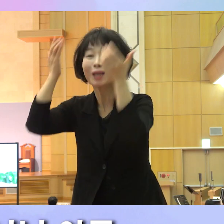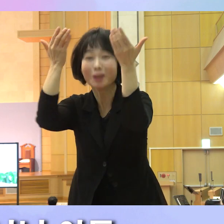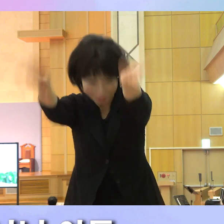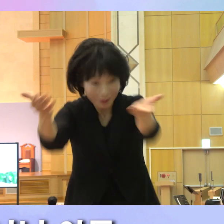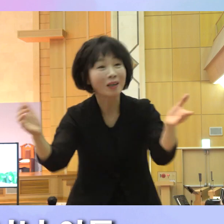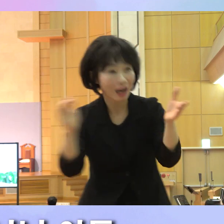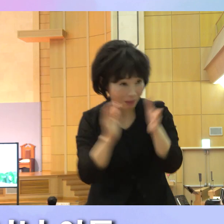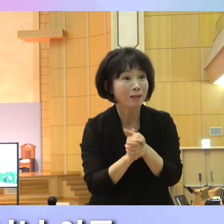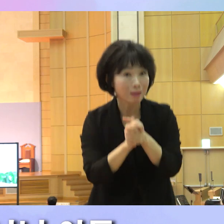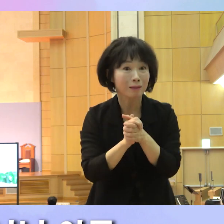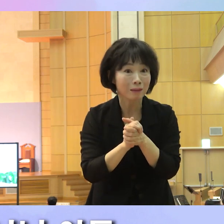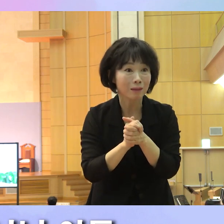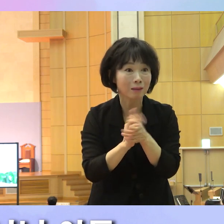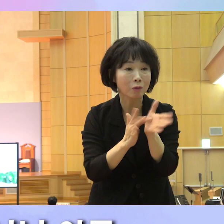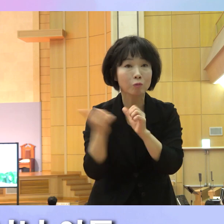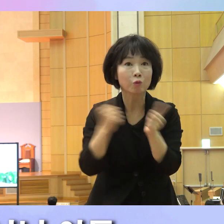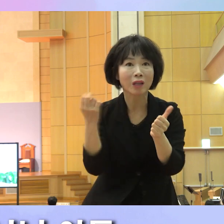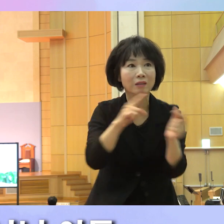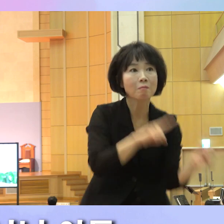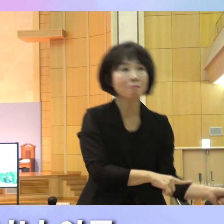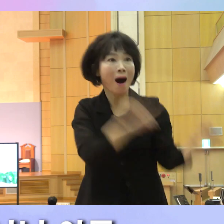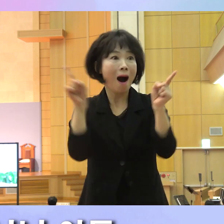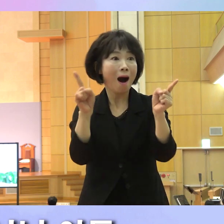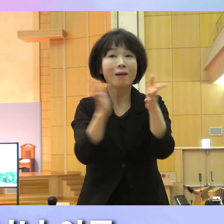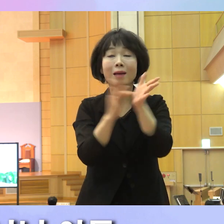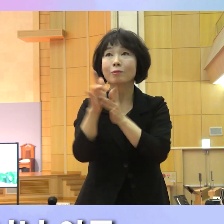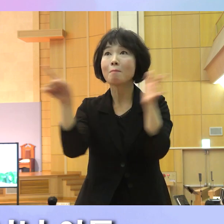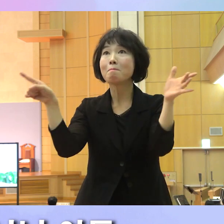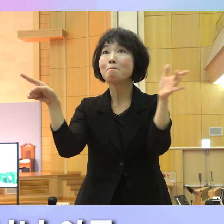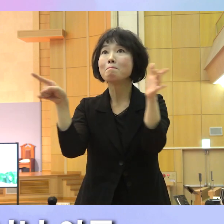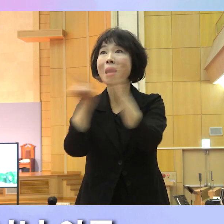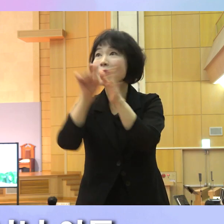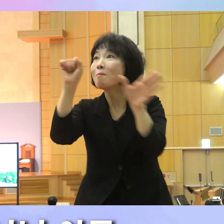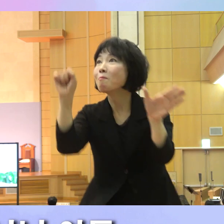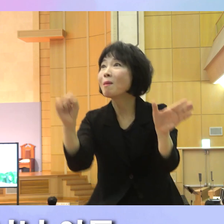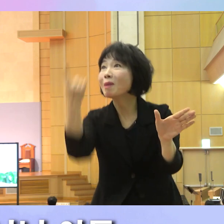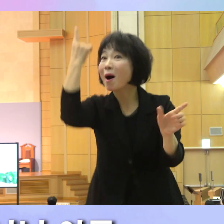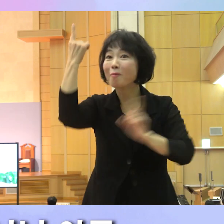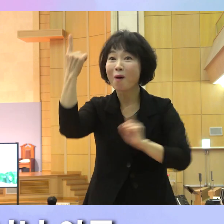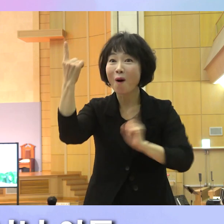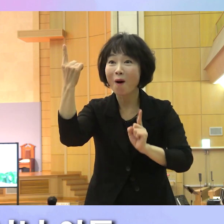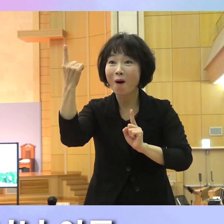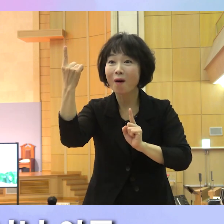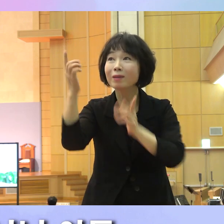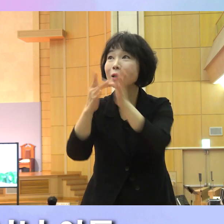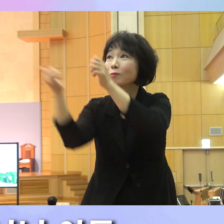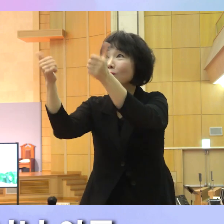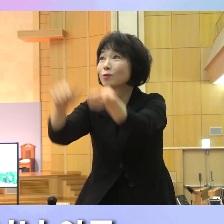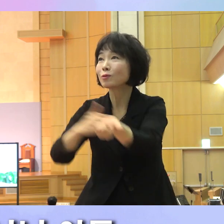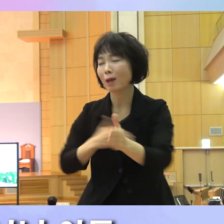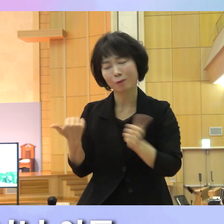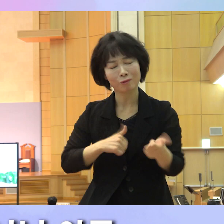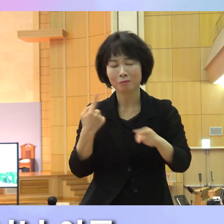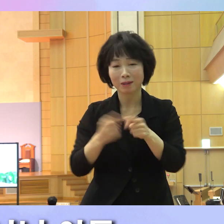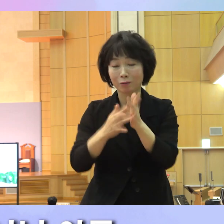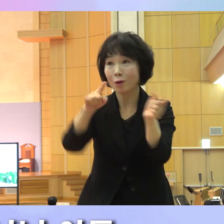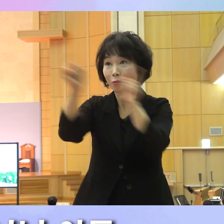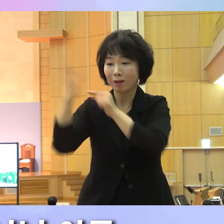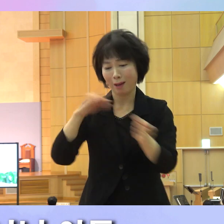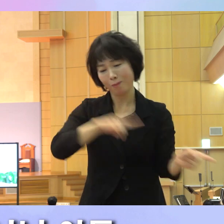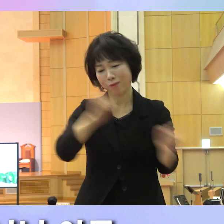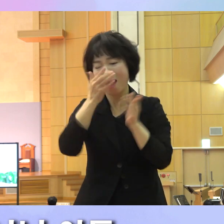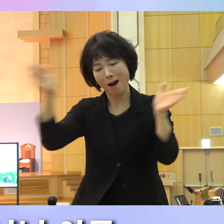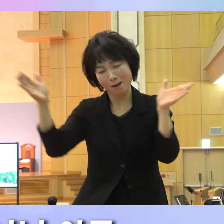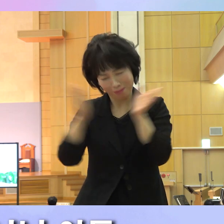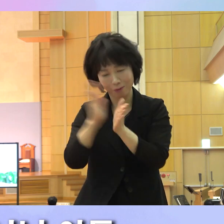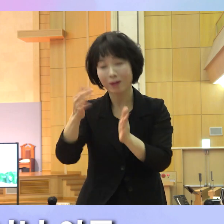죽게 하시고 살아나게 하시고, 그 예수님을 믿음으로 말미암아 예수 죽음, 내 죽음, 예수 부활, 내 부활